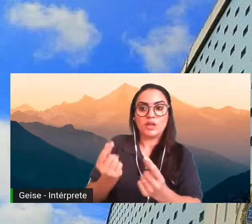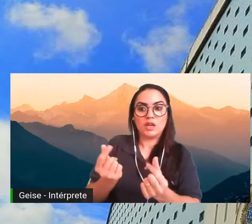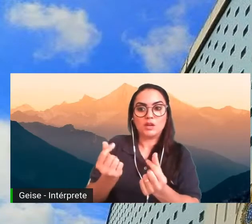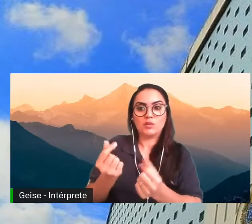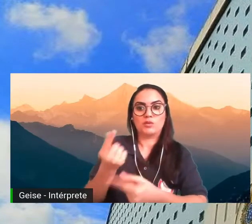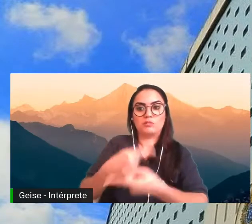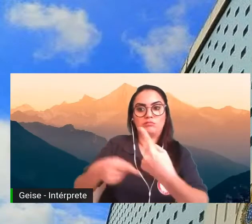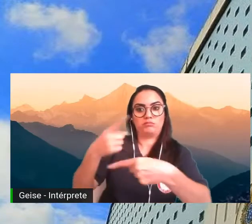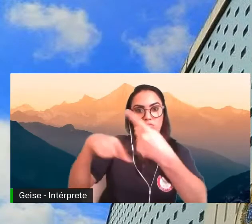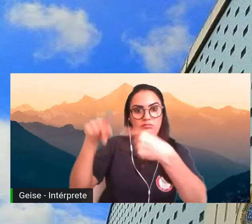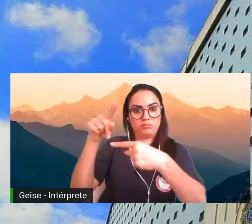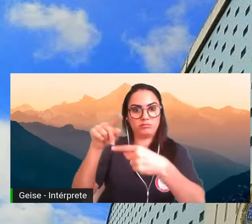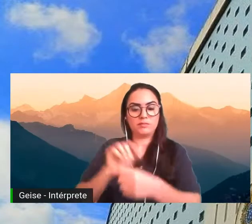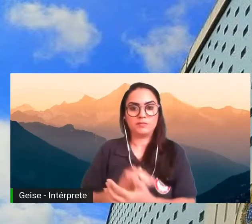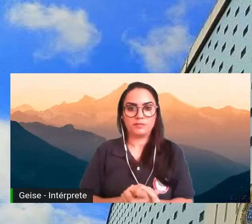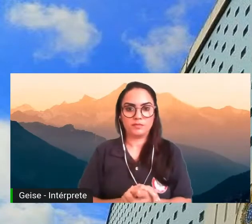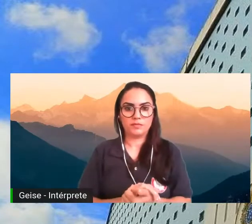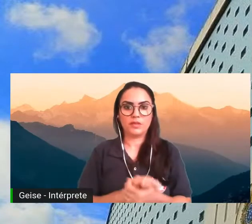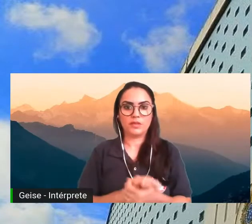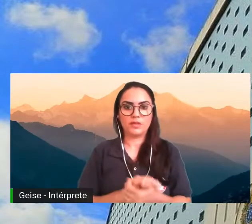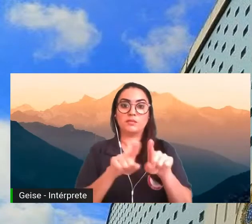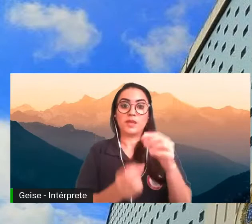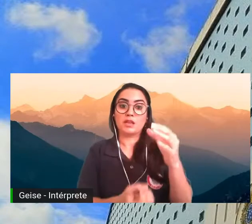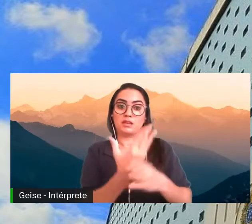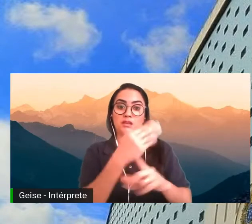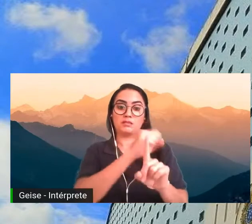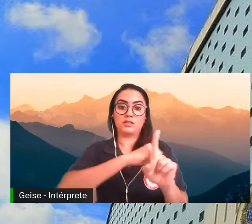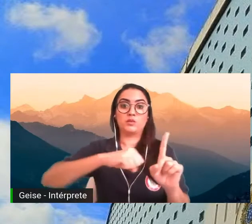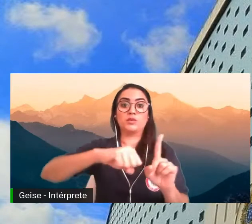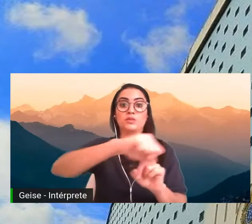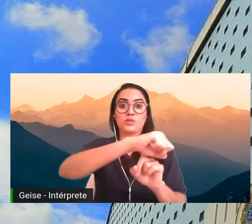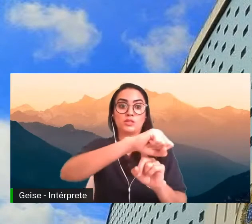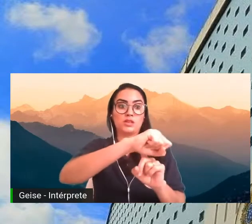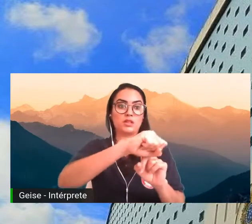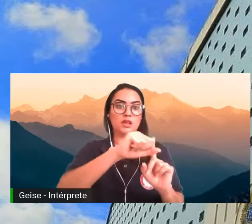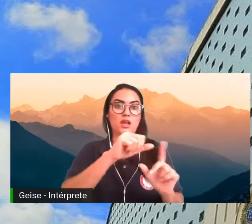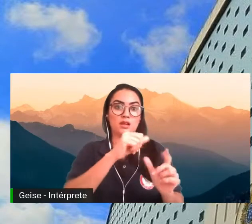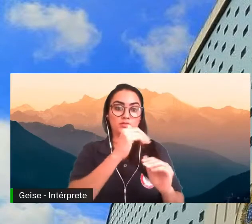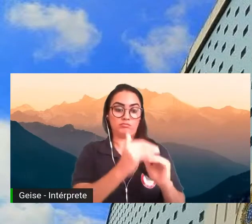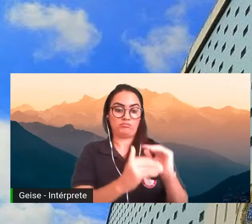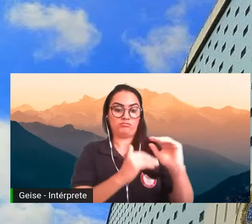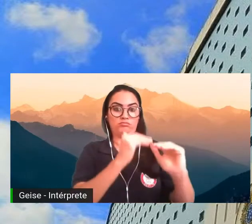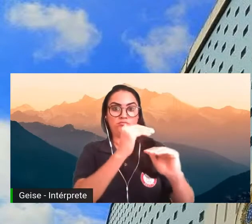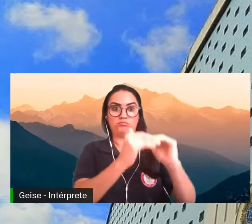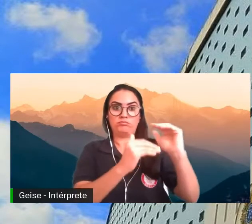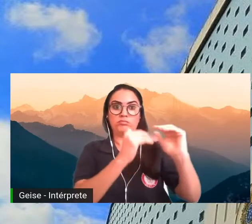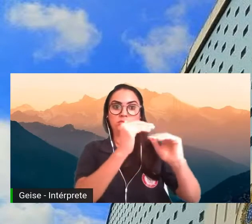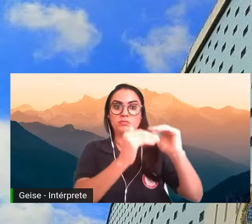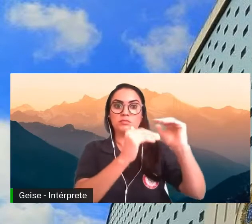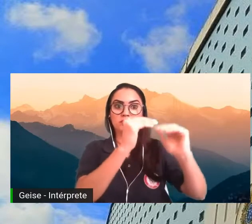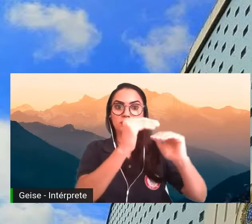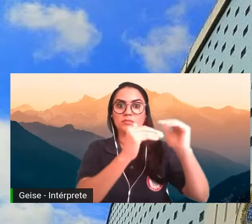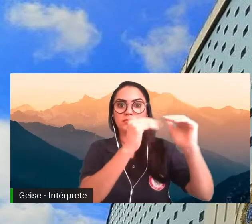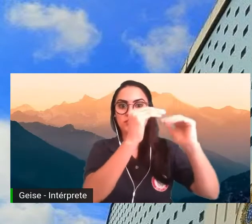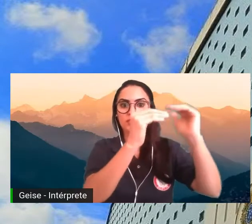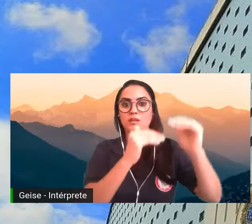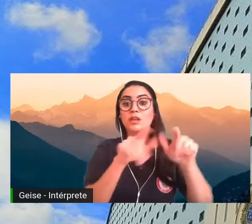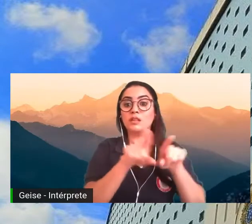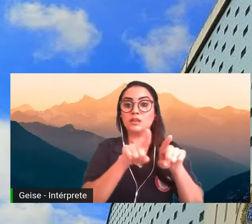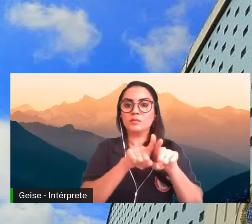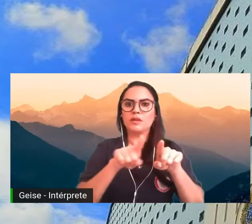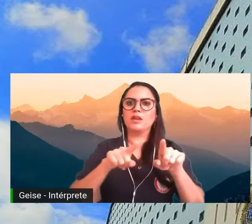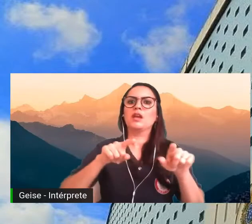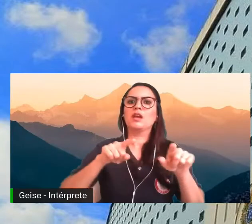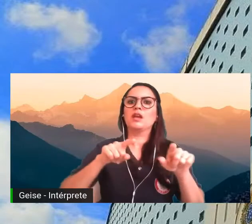O advento da sociedade de informação, estamos em plena sociedade de informação, e a revolução técnico-científica que os